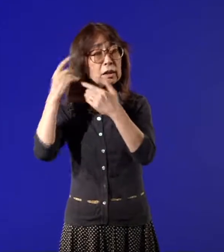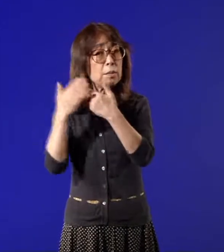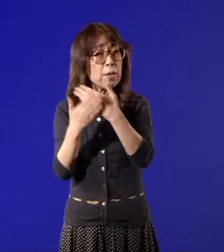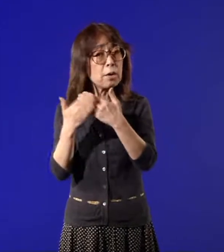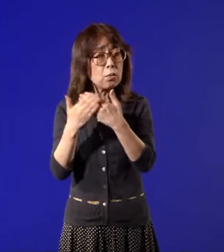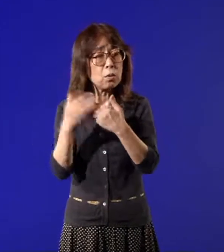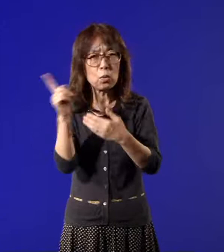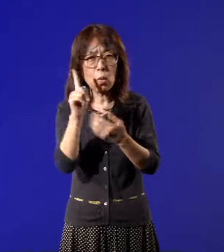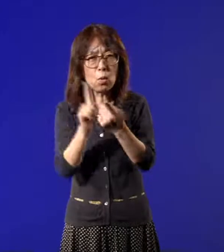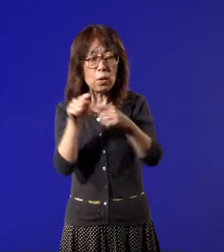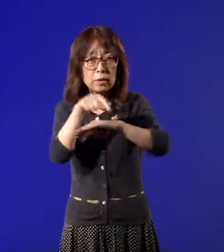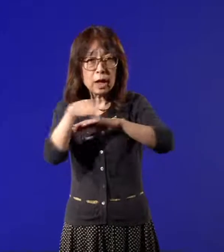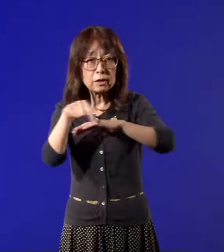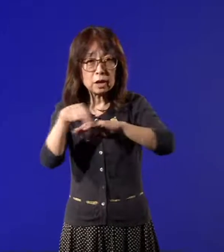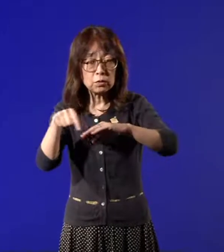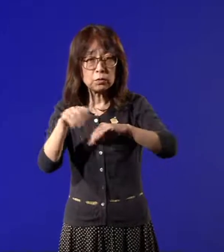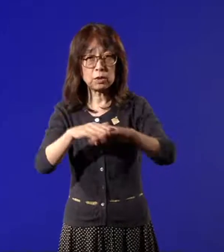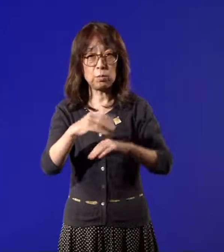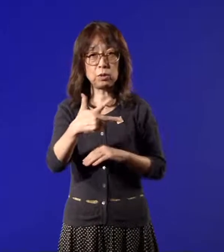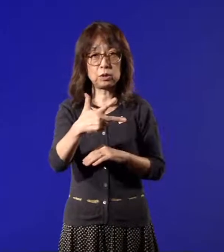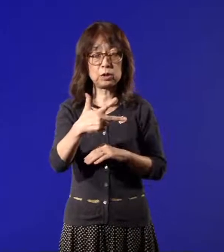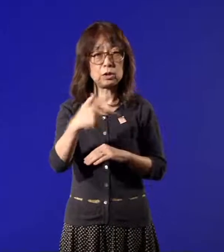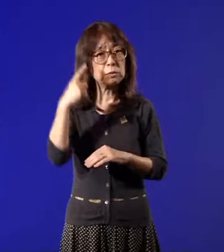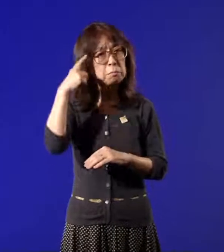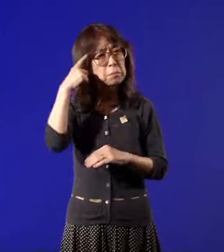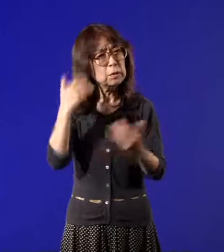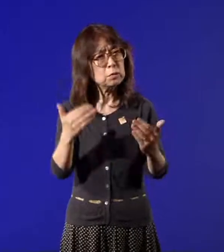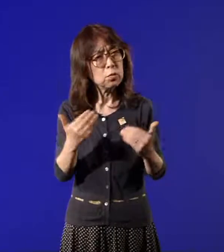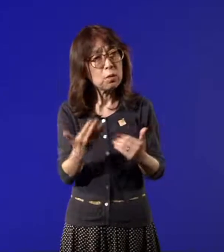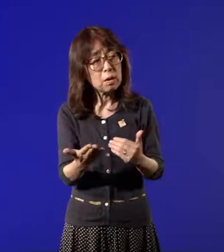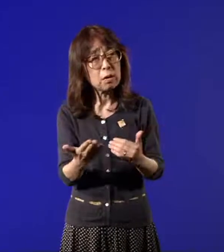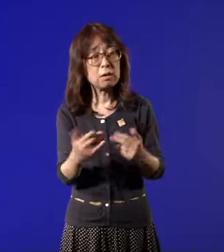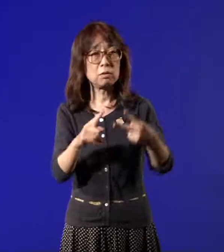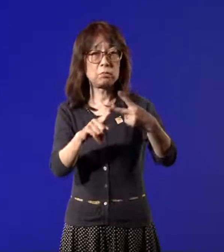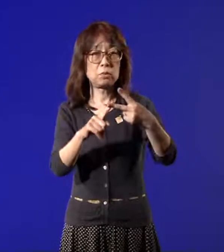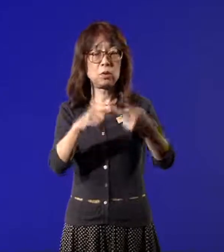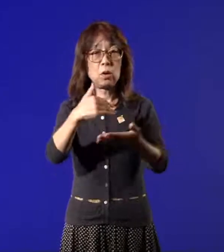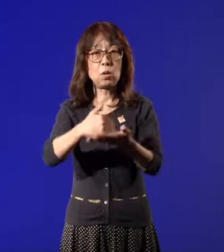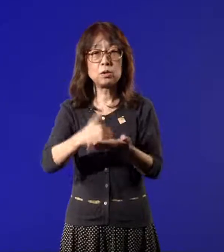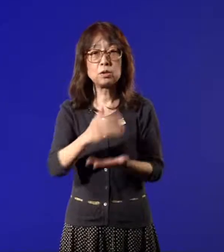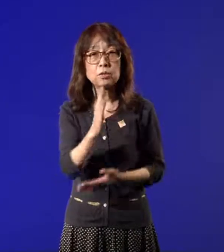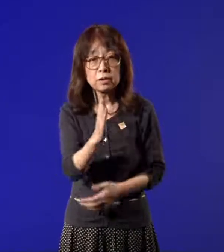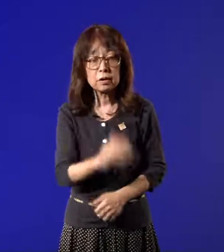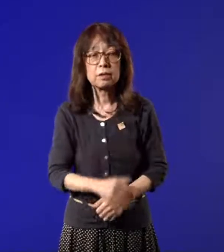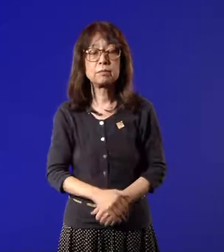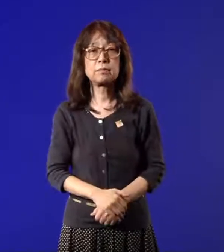のような対策が市として必要になるかについて教えてください。